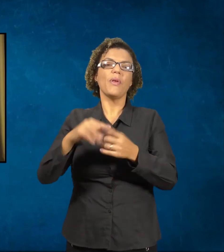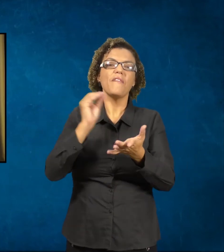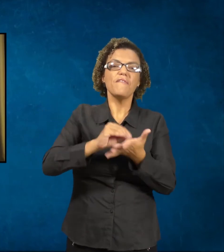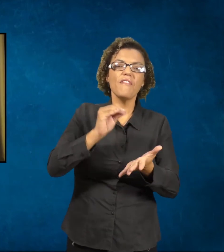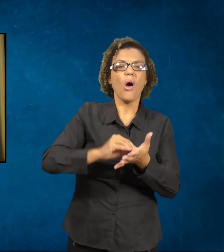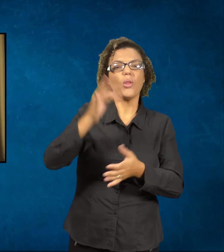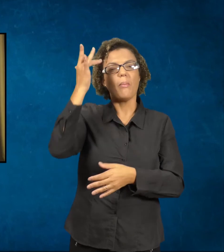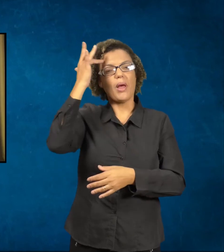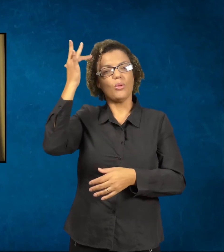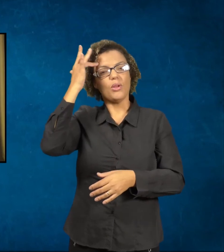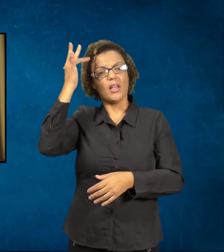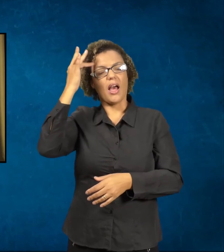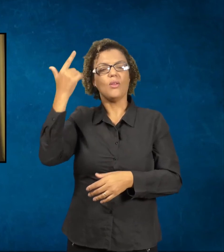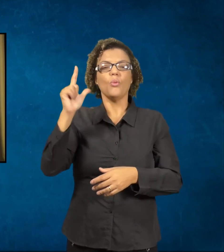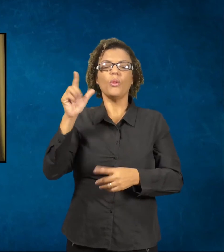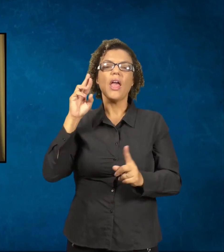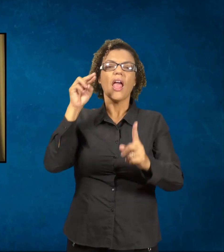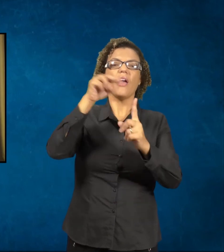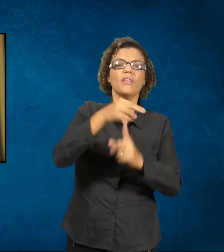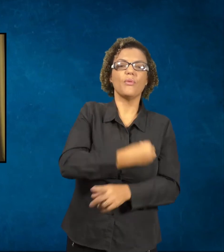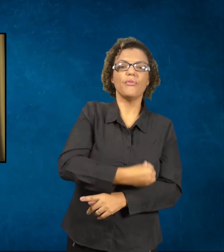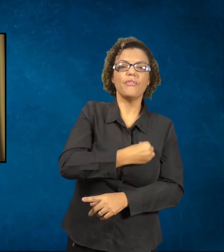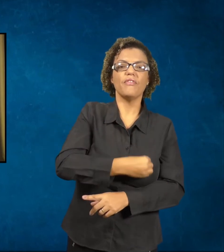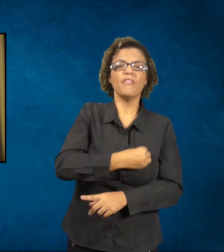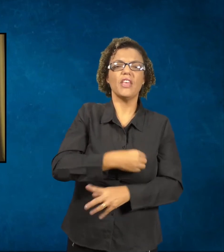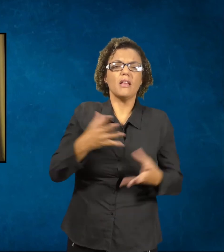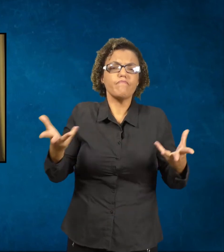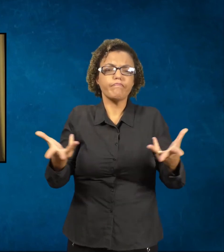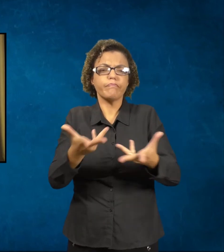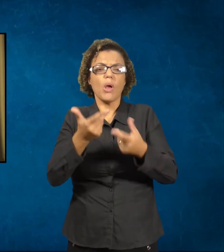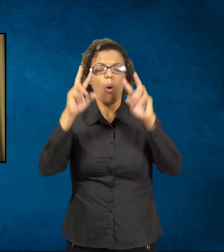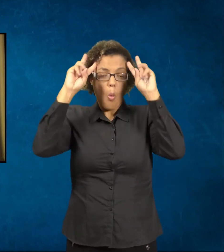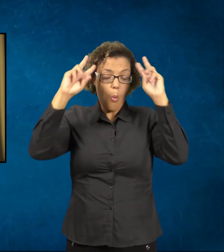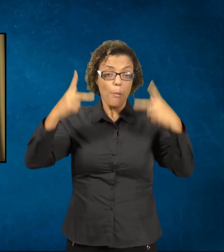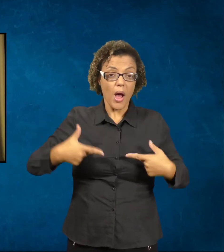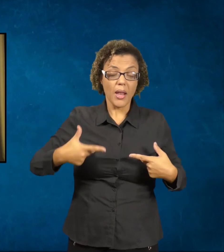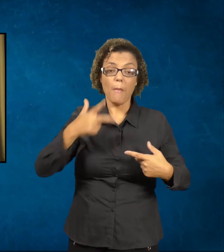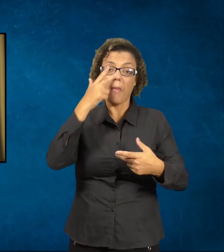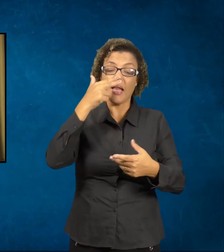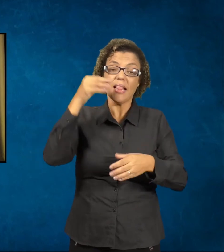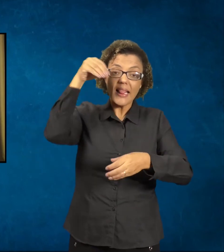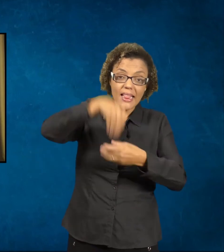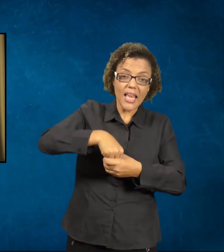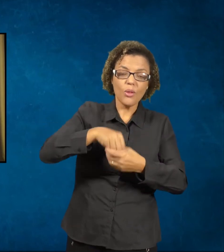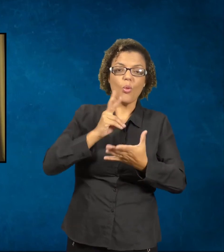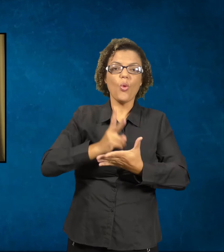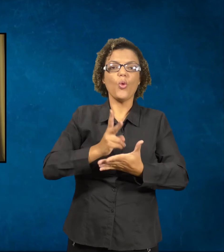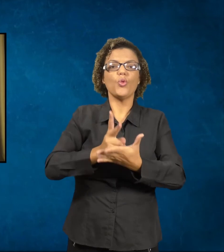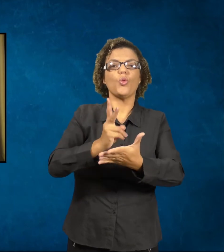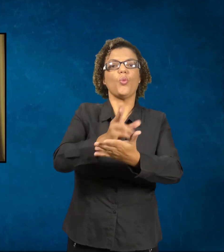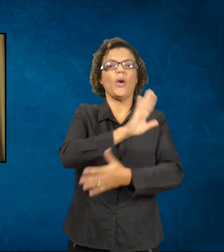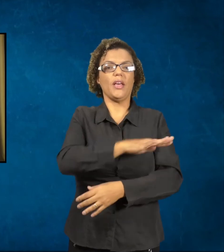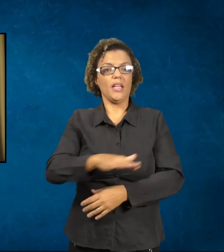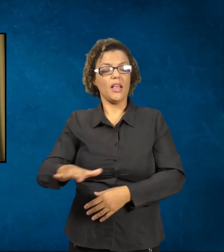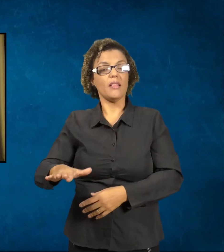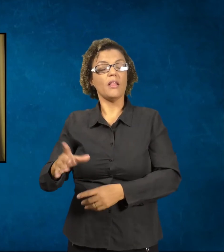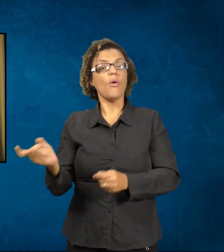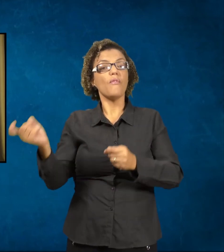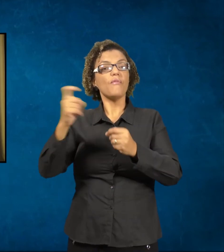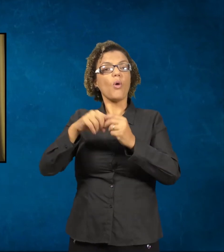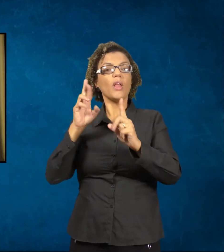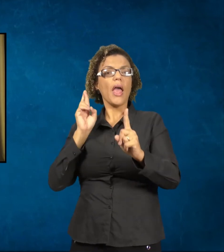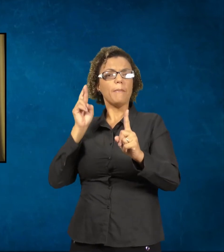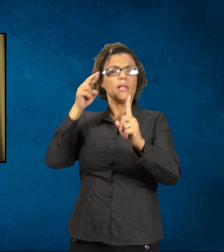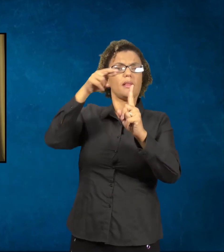sólido e humano, ele continua sendo uma criança. E aí voltamos àquele ponto da representatividade. Você